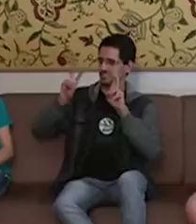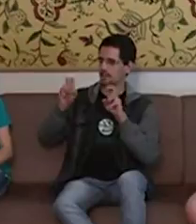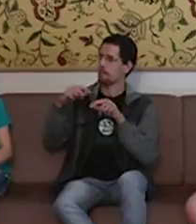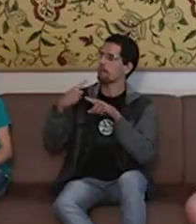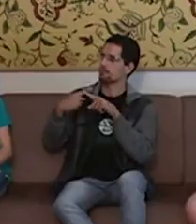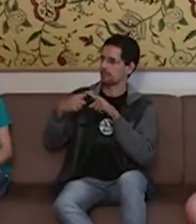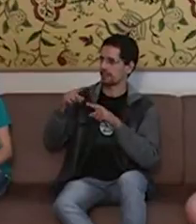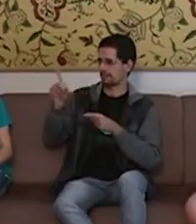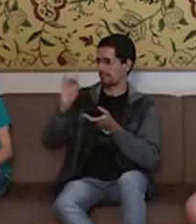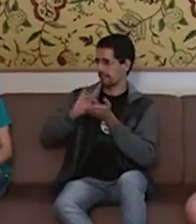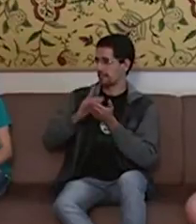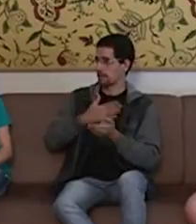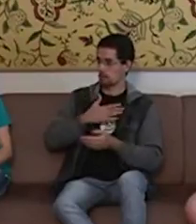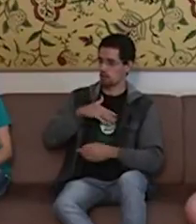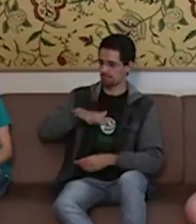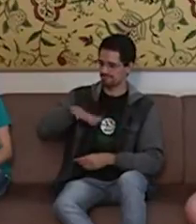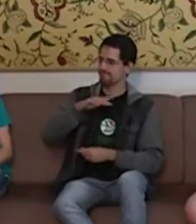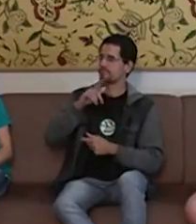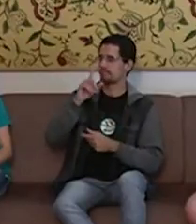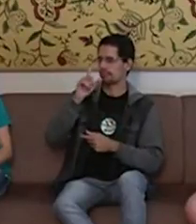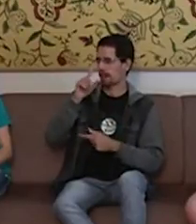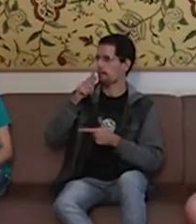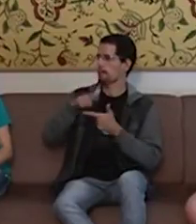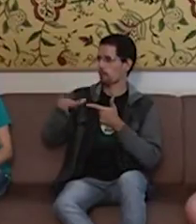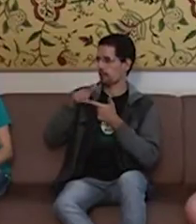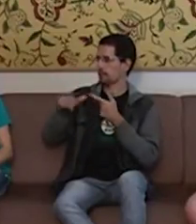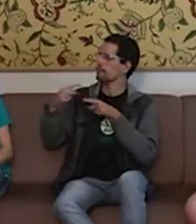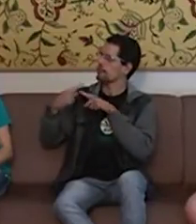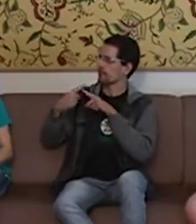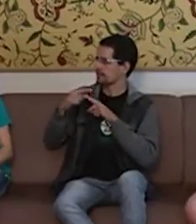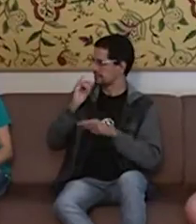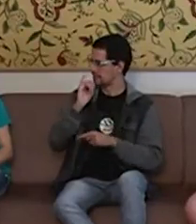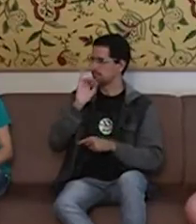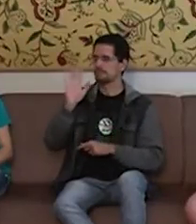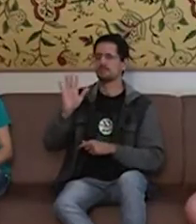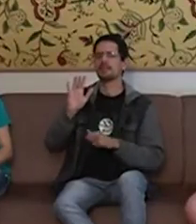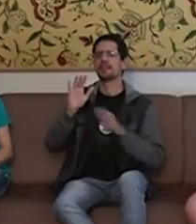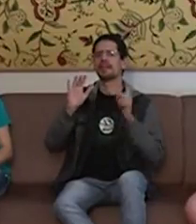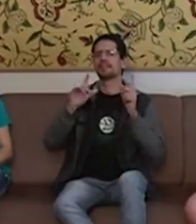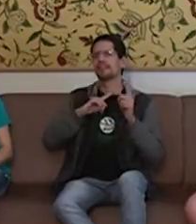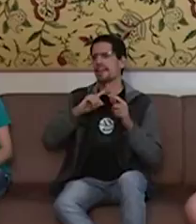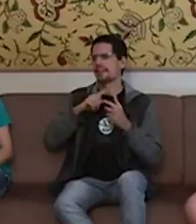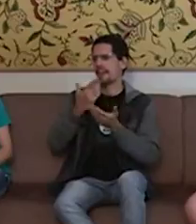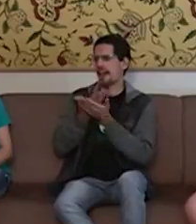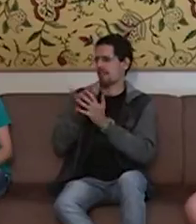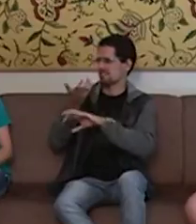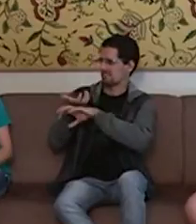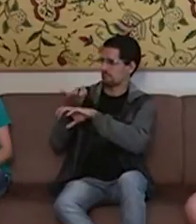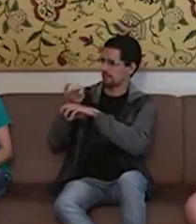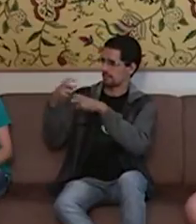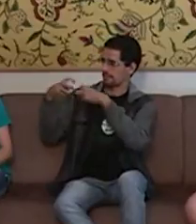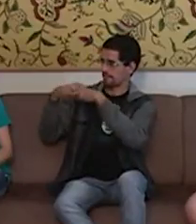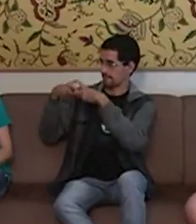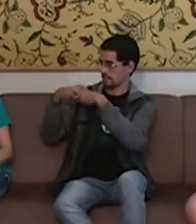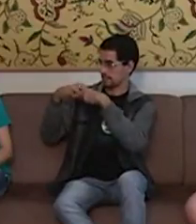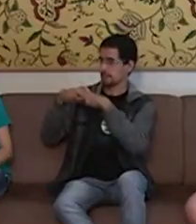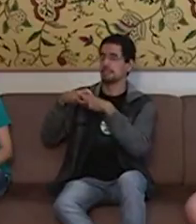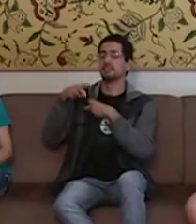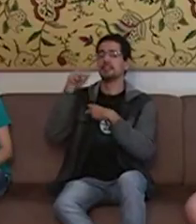Esse tema é muito interessante. Uma problemática comum na disciplina de física é que o enunciado dos problemas são na língua portuguesa, porém é